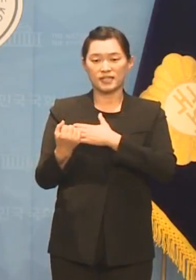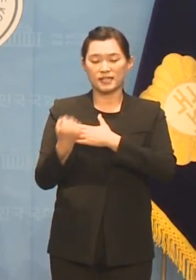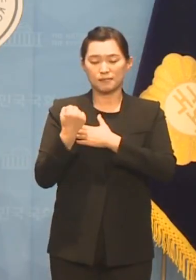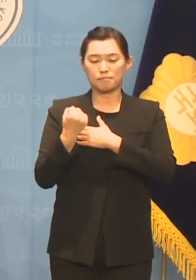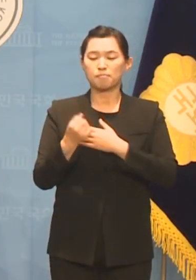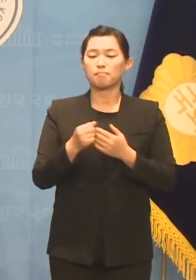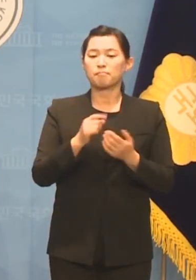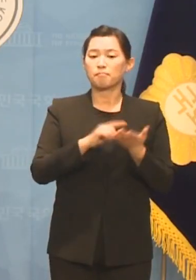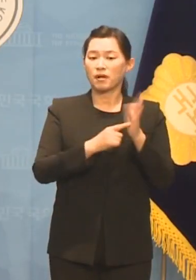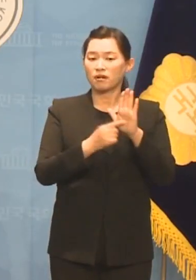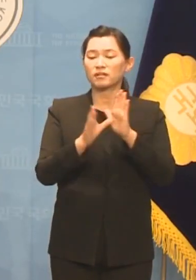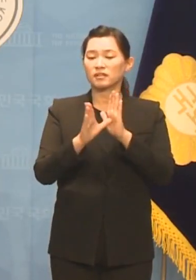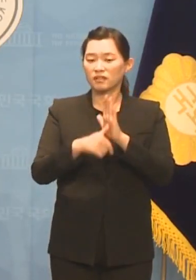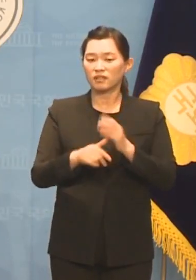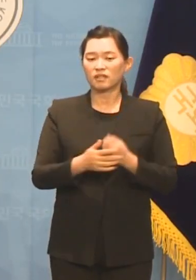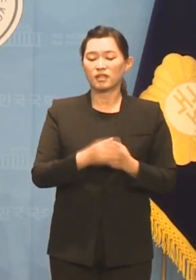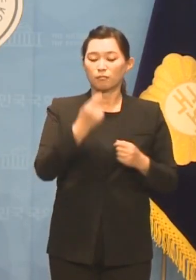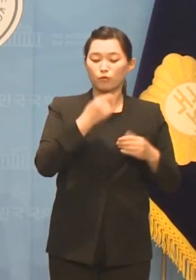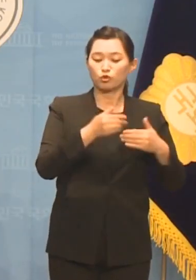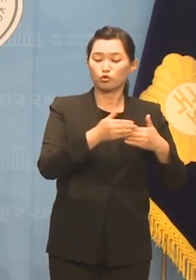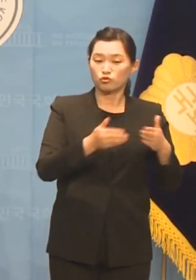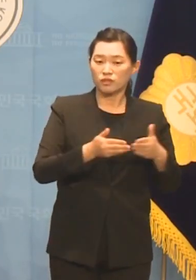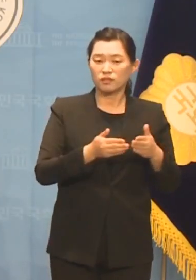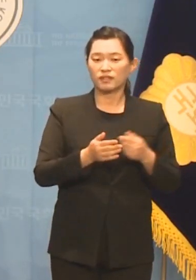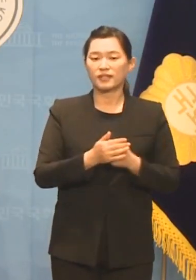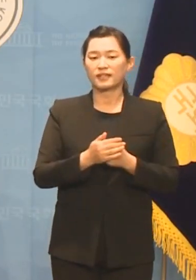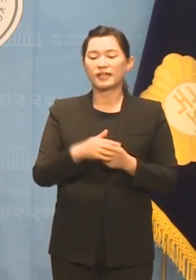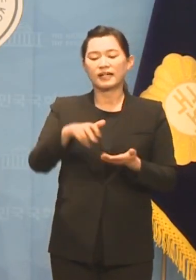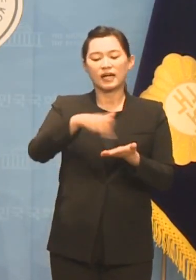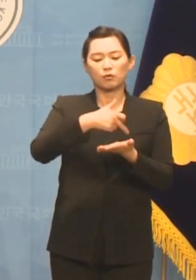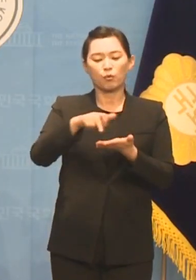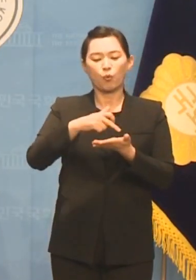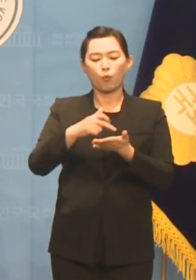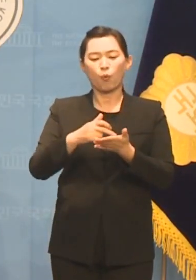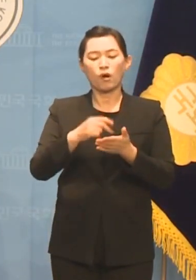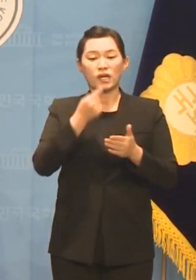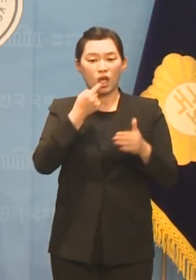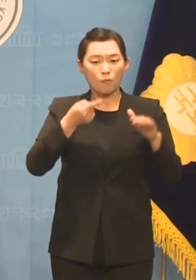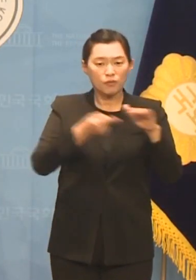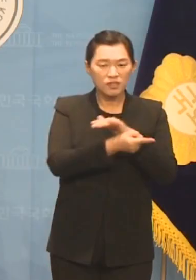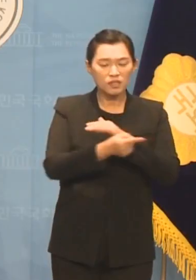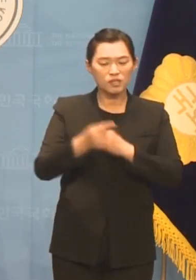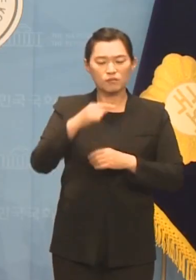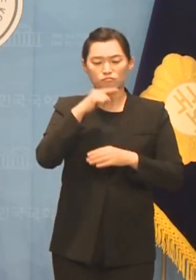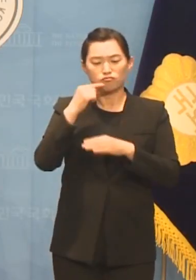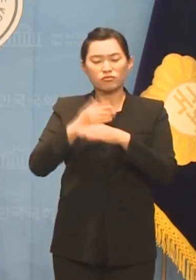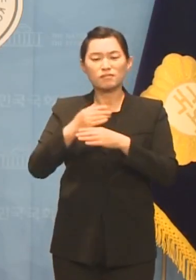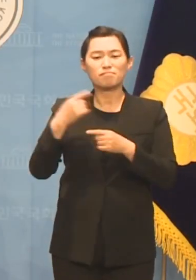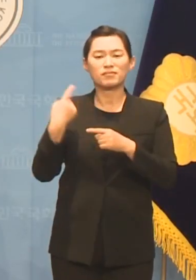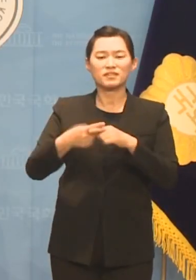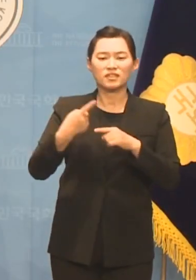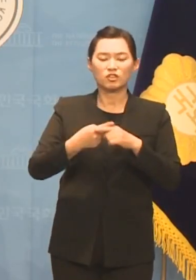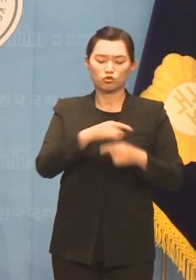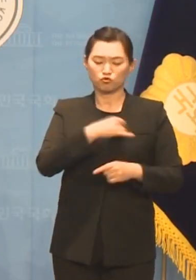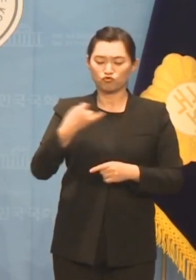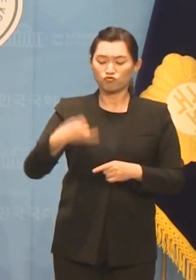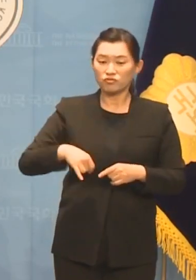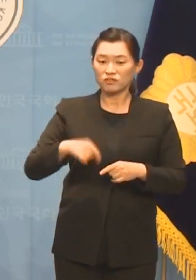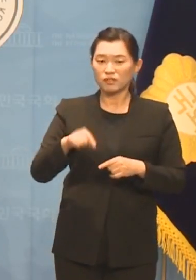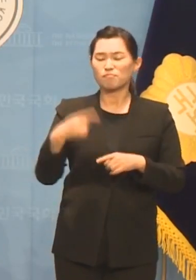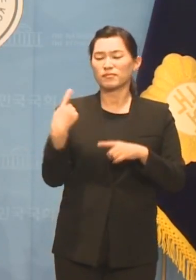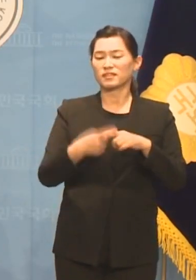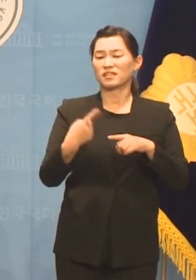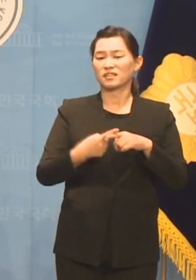발언에서 민주당의 전체주의적 카톡 계엄령이 북한식 5.5 담당제, 중국식 사상통제와 다를